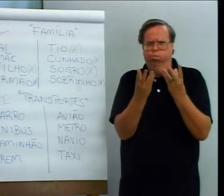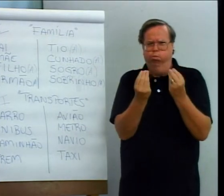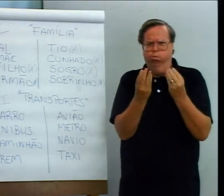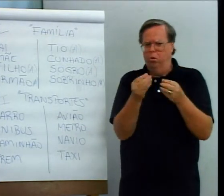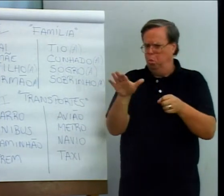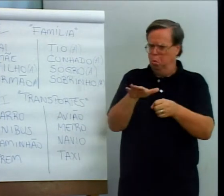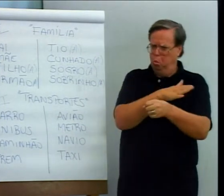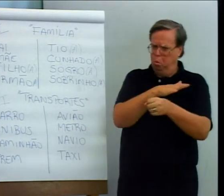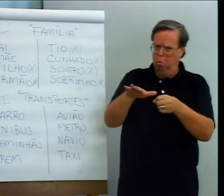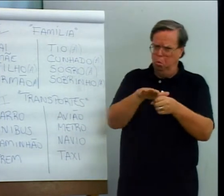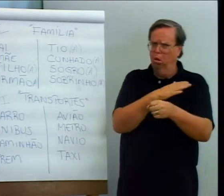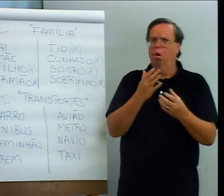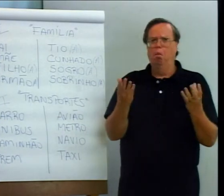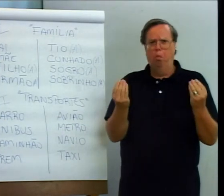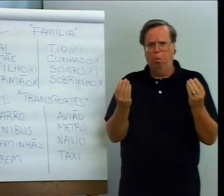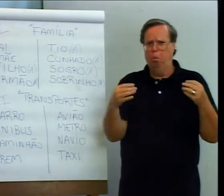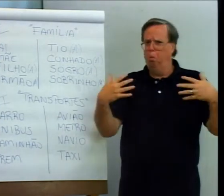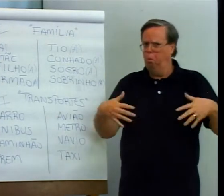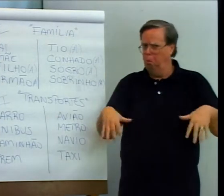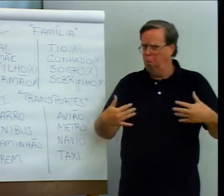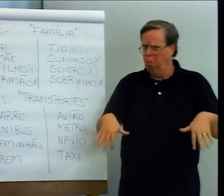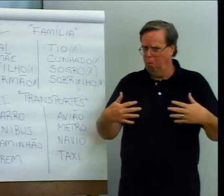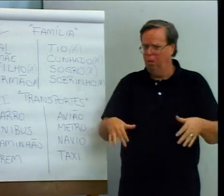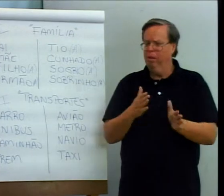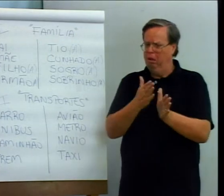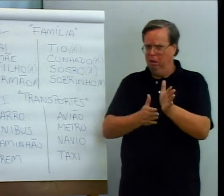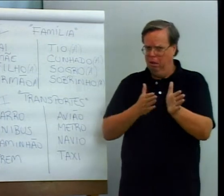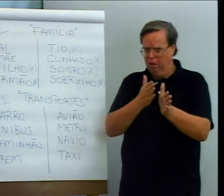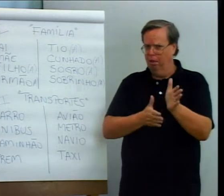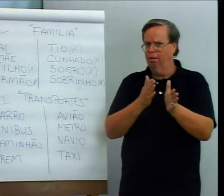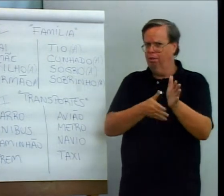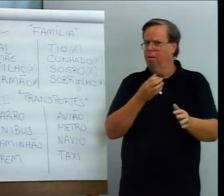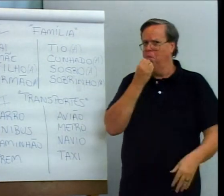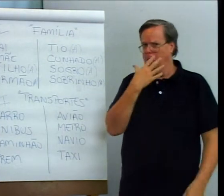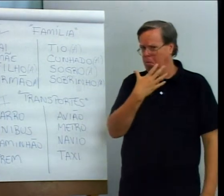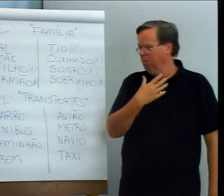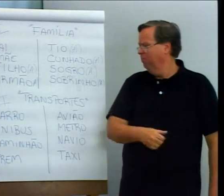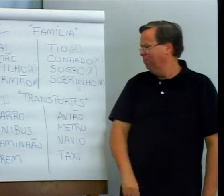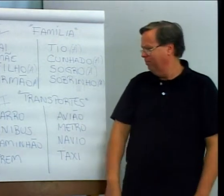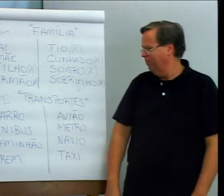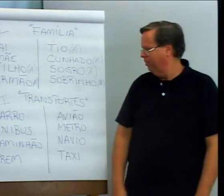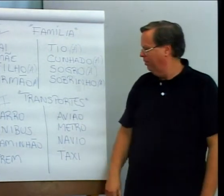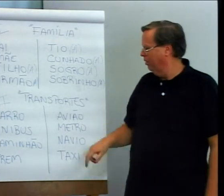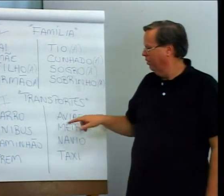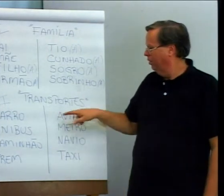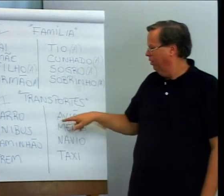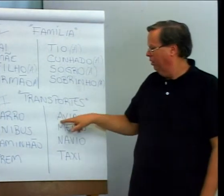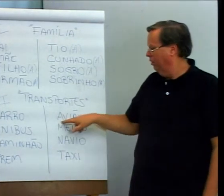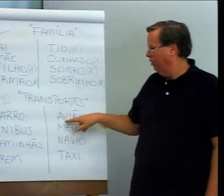sempre lotado, tá cheio e muita gente. Esse é o sinal do trem, tudo bem?